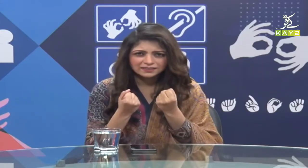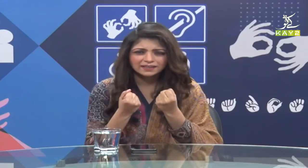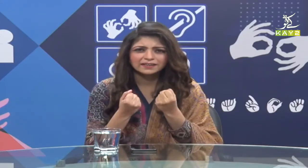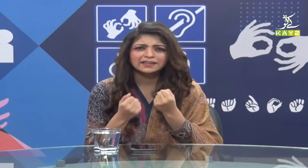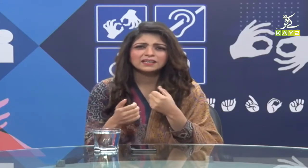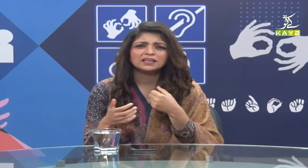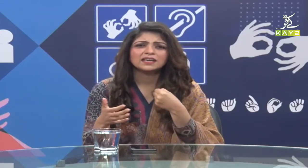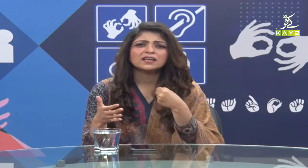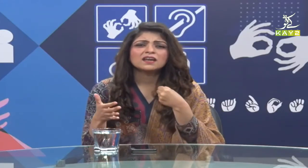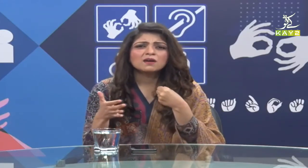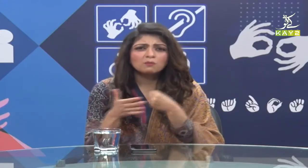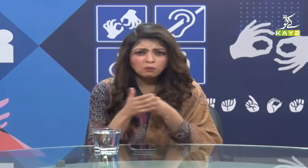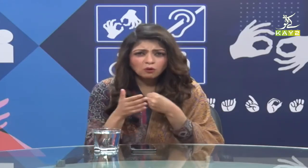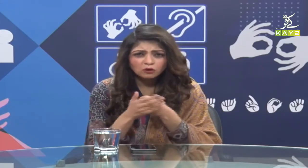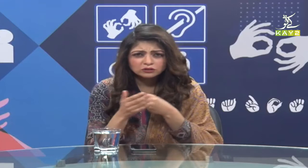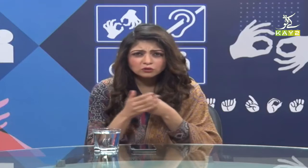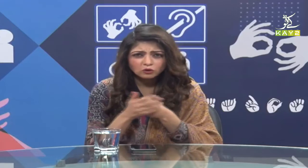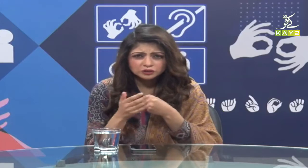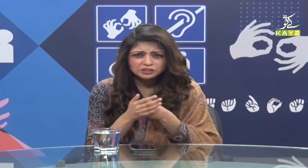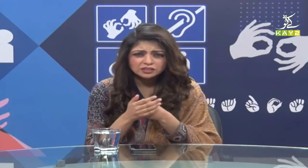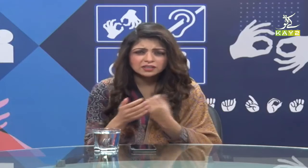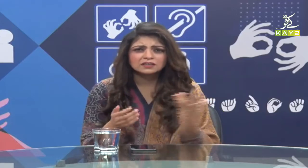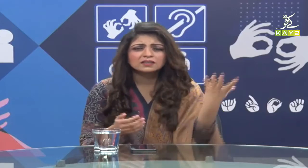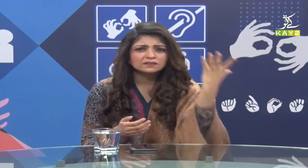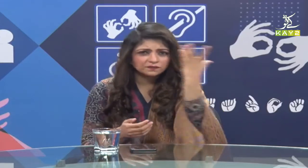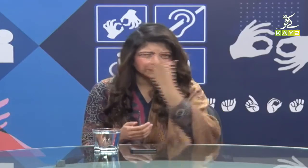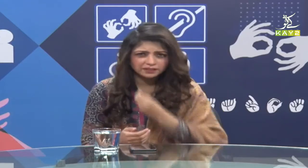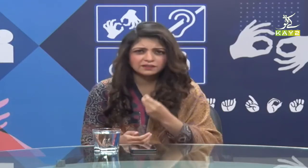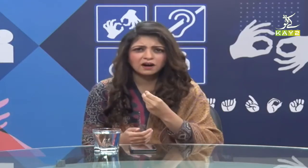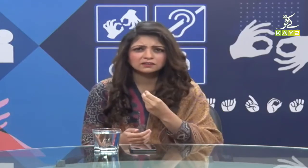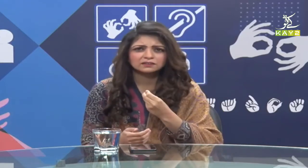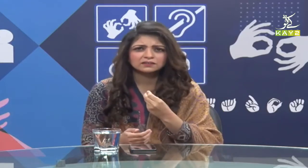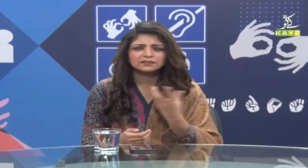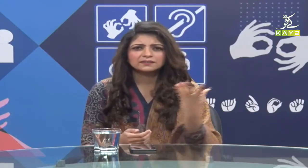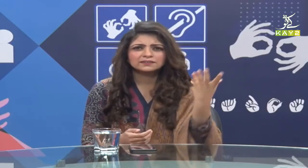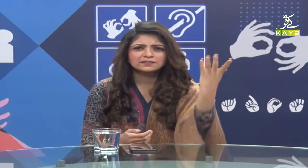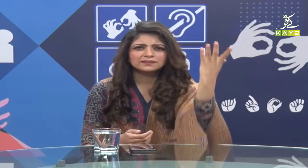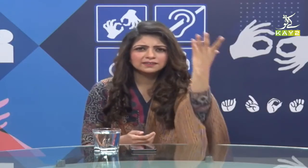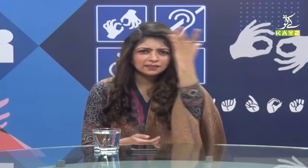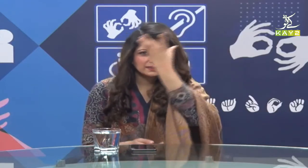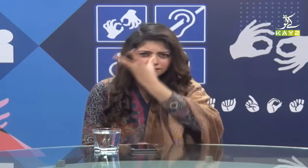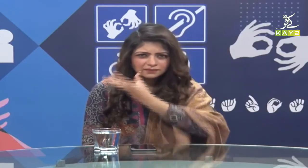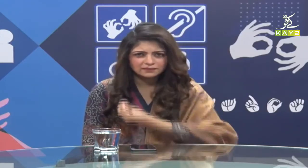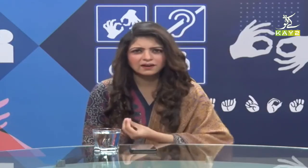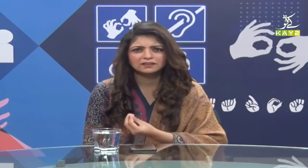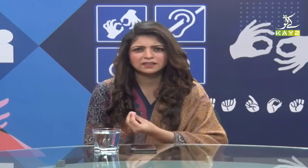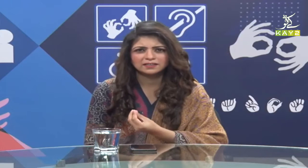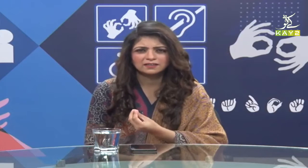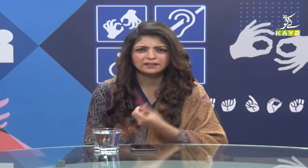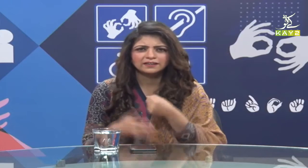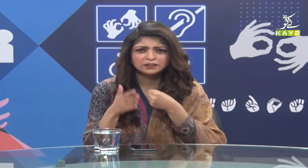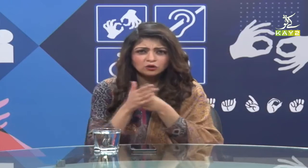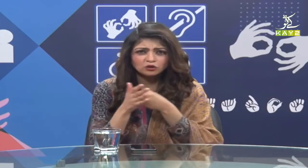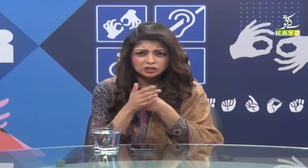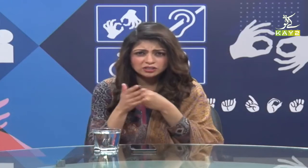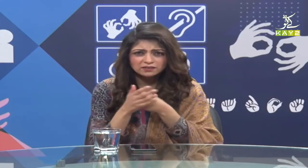हासिल करने के लिए बहुत कोशिश की दिन रात। दिन रात का ये